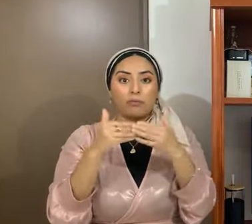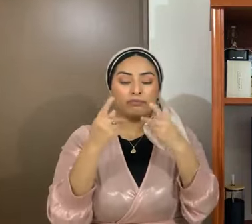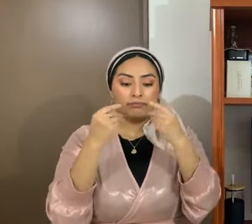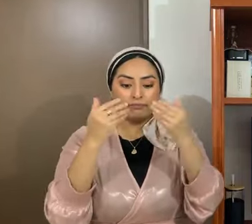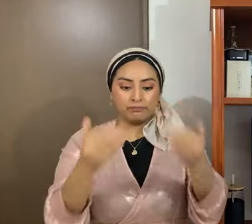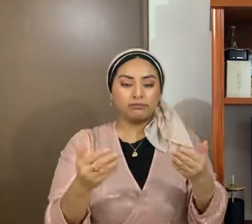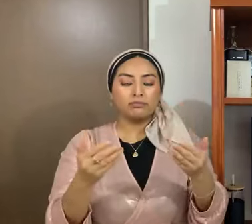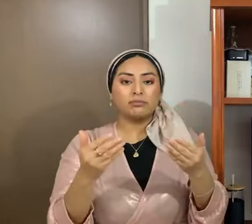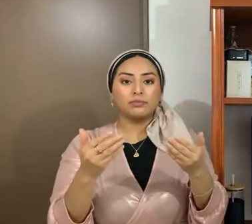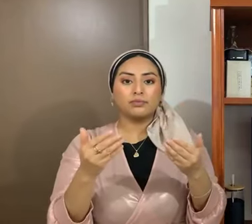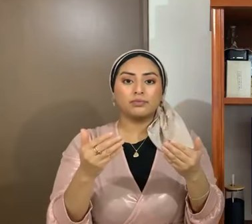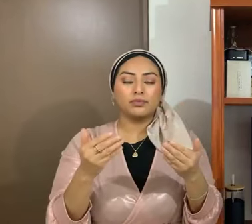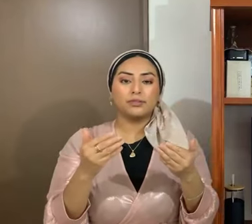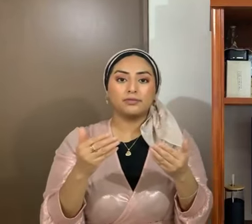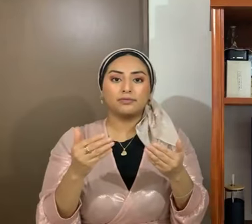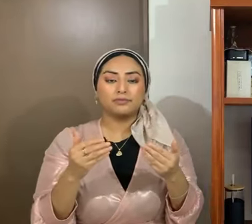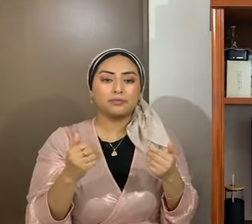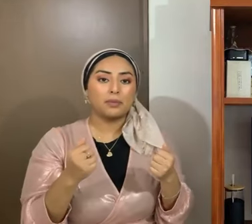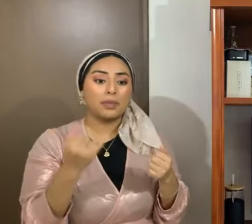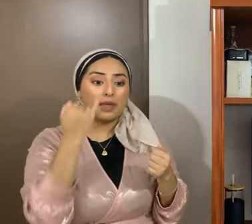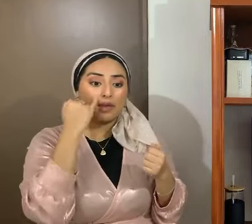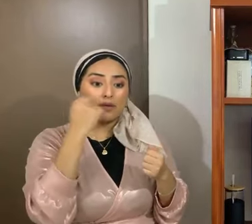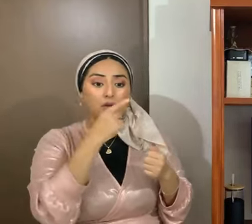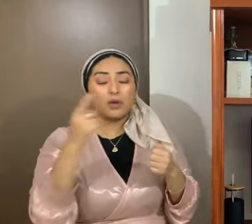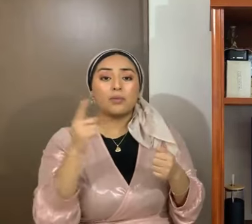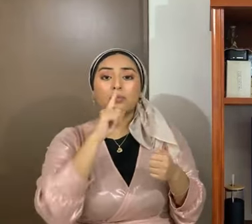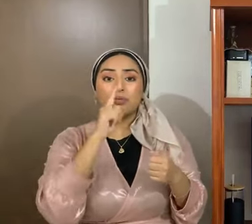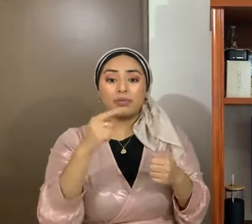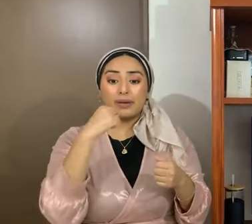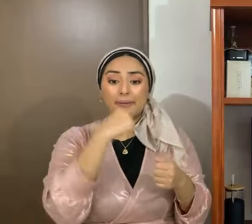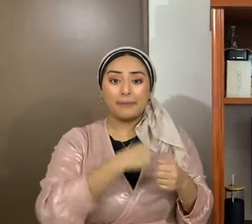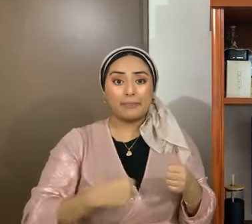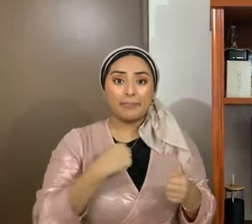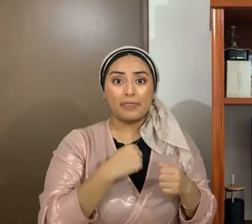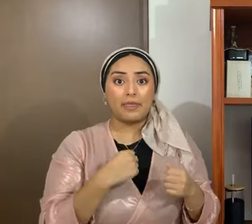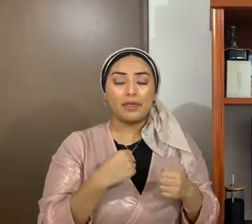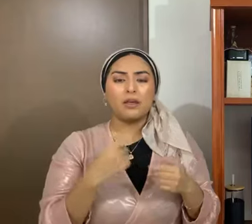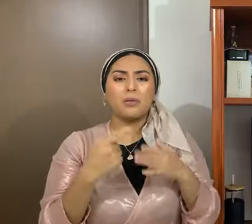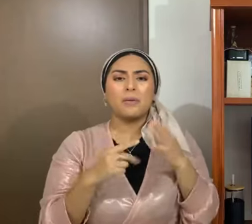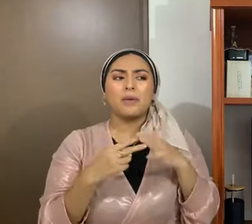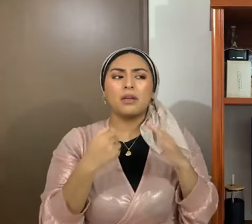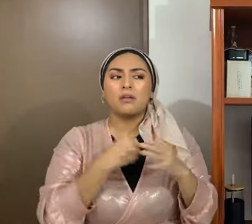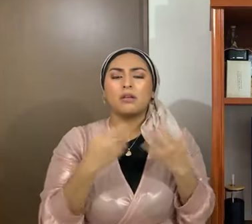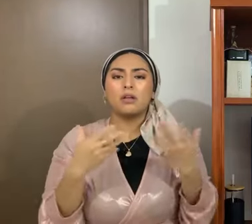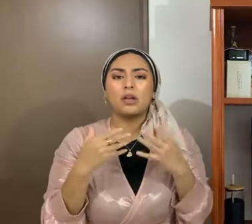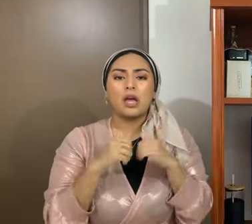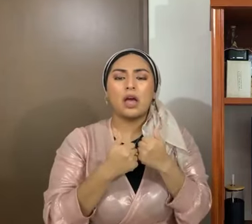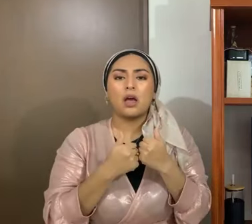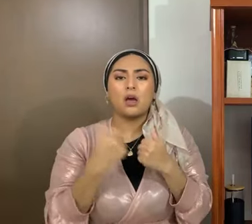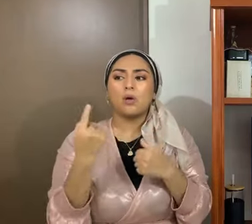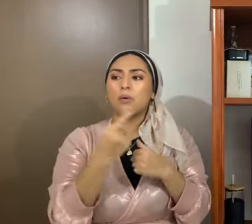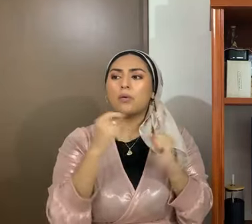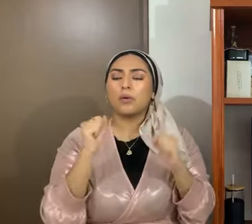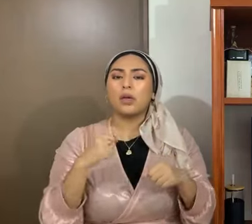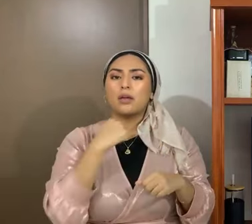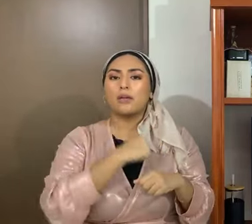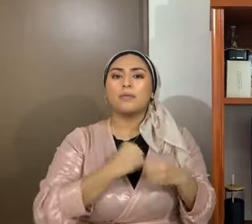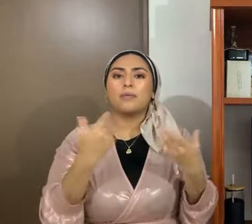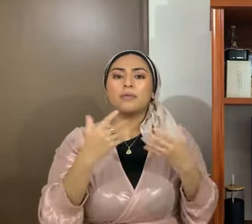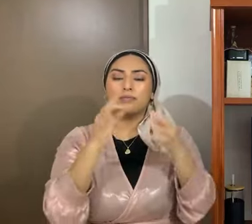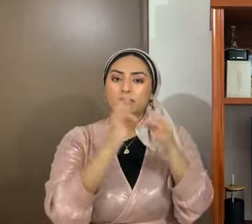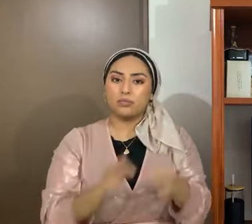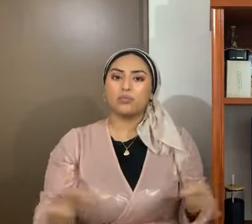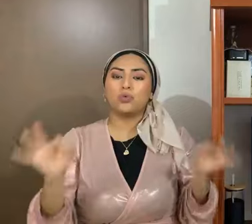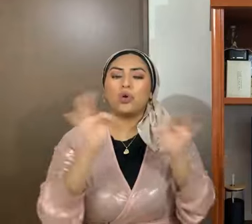hacen, de todo lo que han hecho, o sea, si realmente van a hacer teshuvá, ¿qué es teshuvá? ¿Cómo debemos arrepentirnos? Porque esto